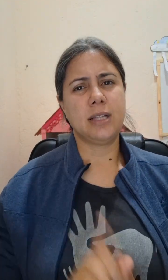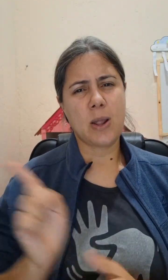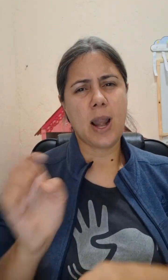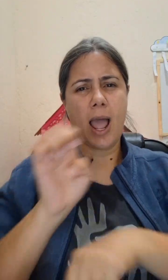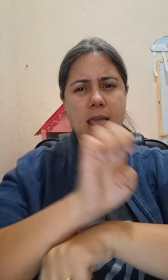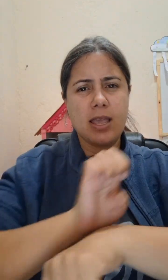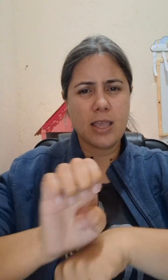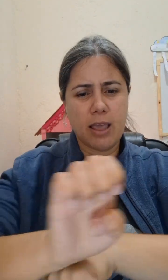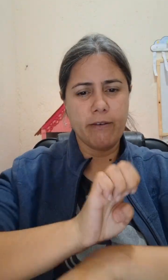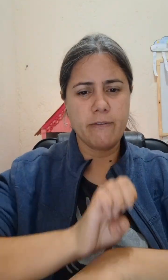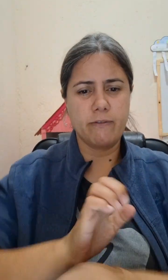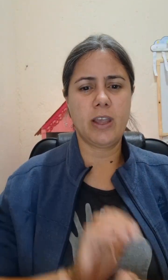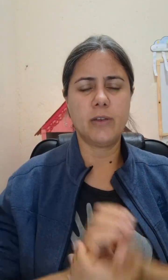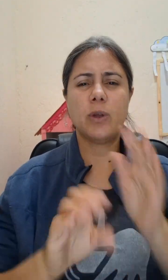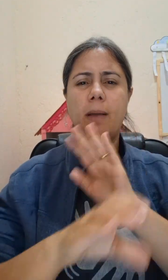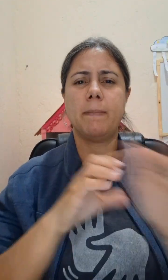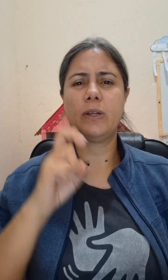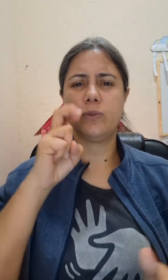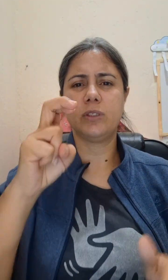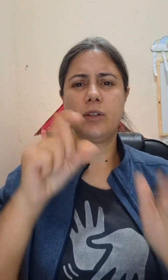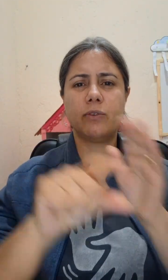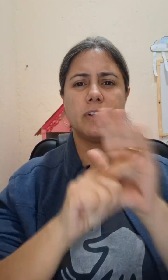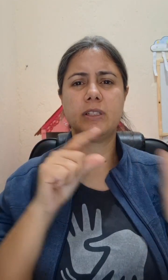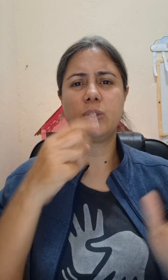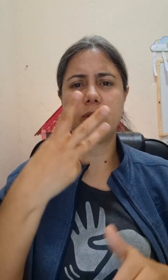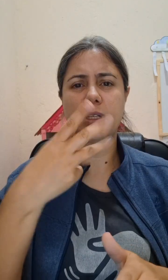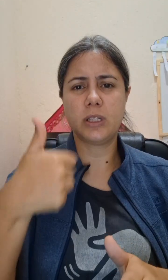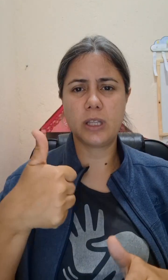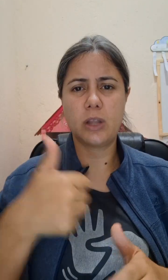Igual Jesus falou e também igual Deus criou, lá em Gênesis.